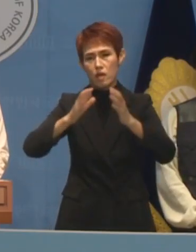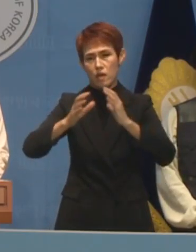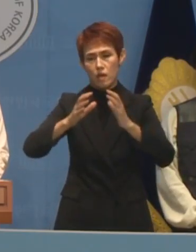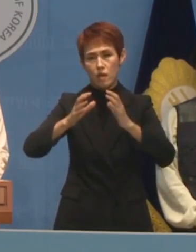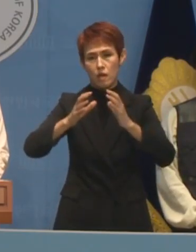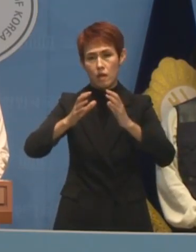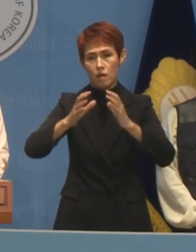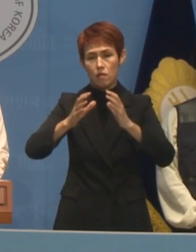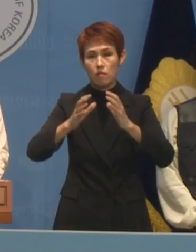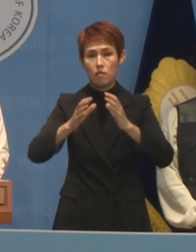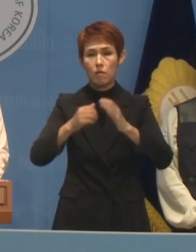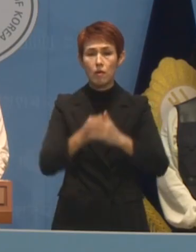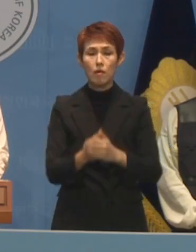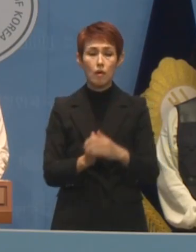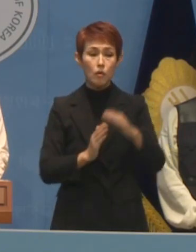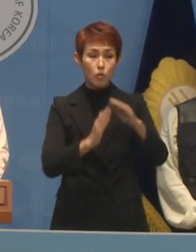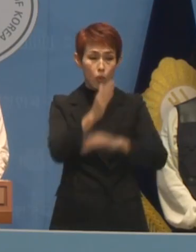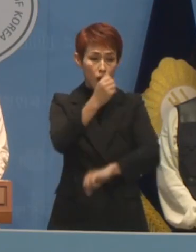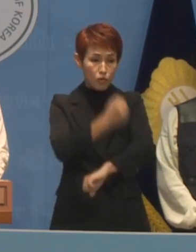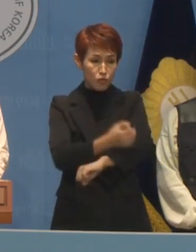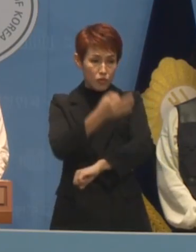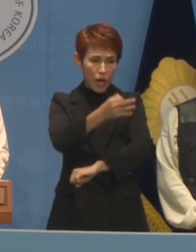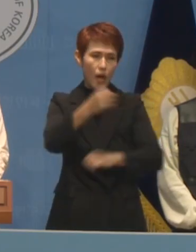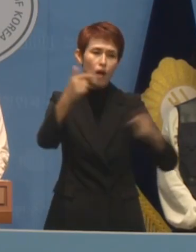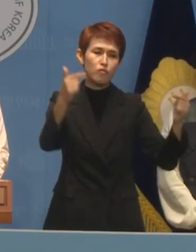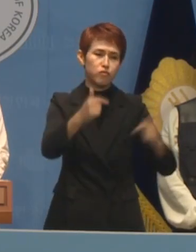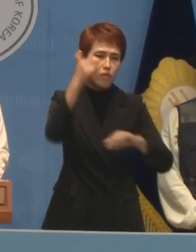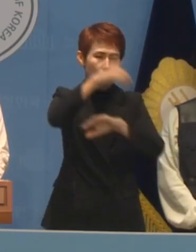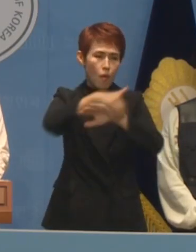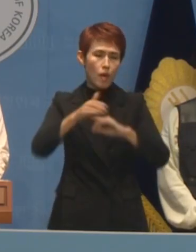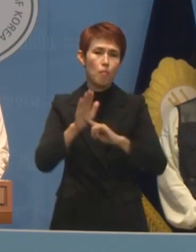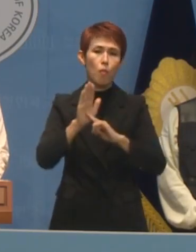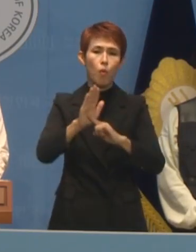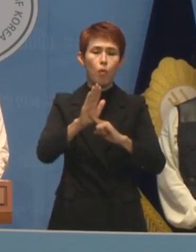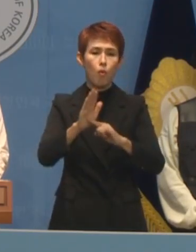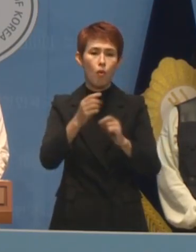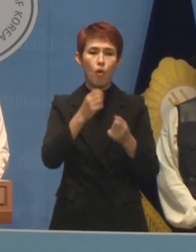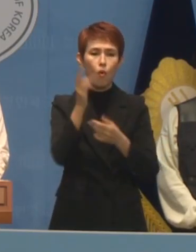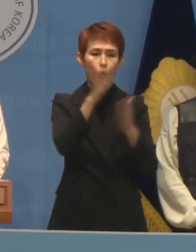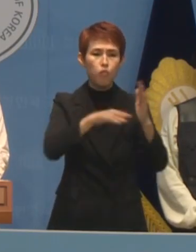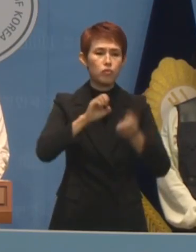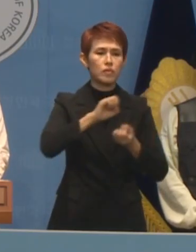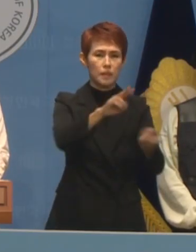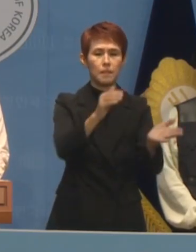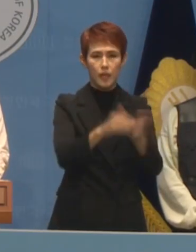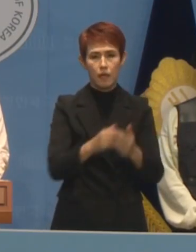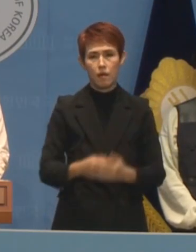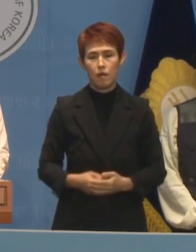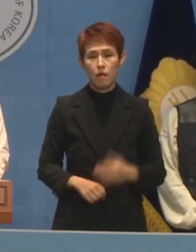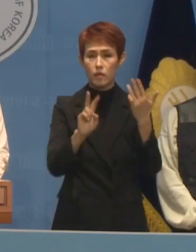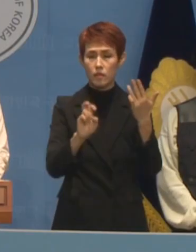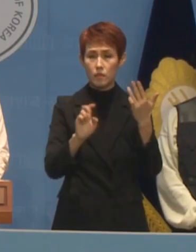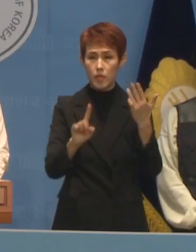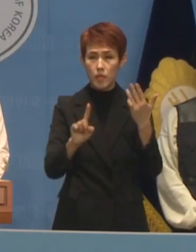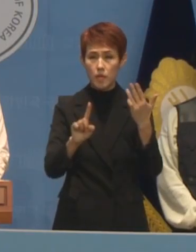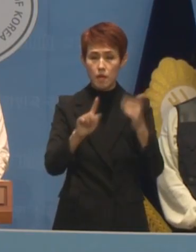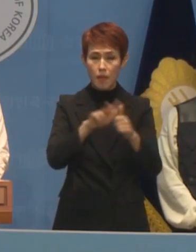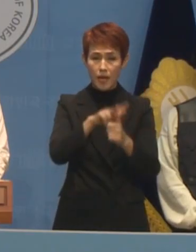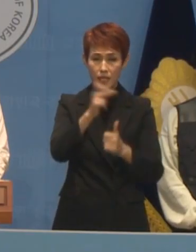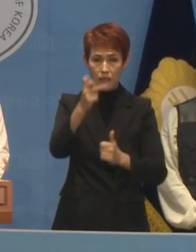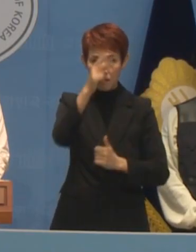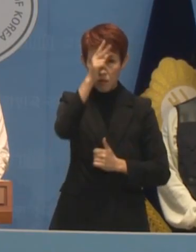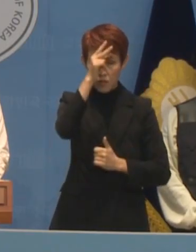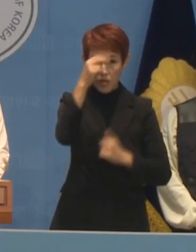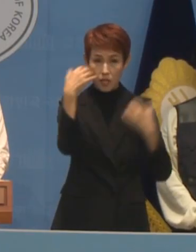동해지방해양수산청 청원경찰 초과근무 수당 감축 계획 보고 공문 발송, 2024년 8월 21일